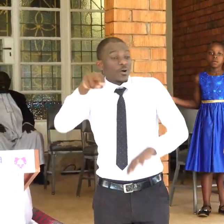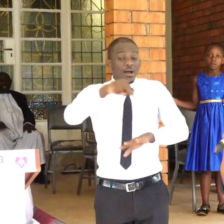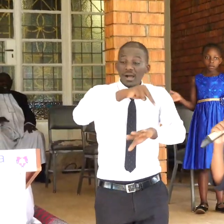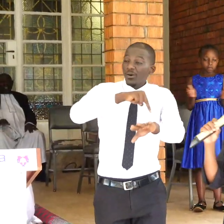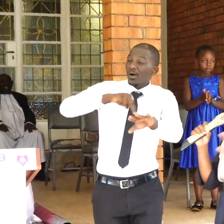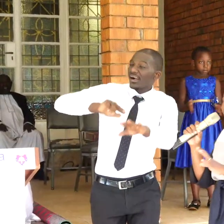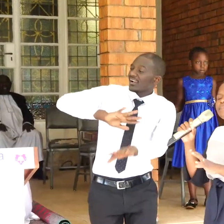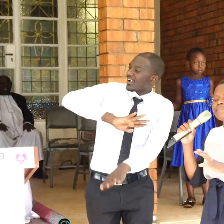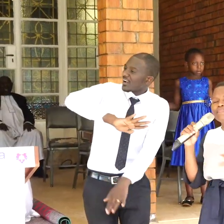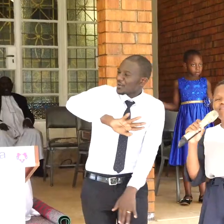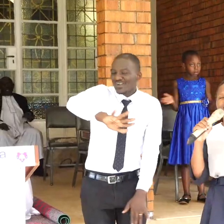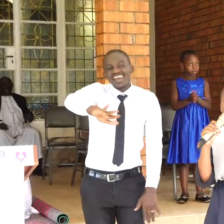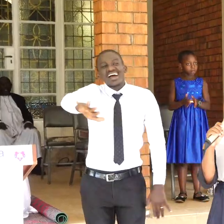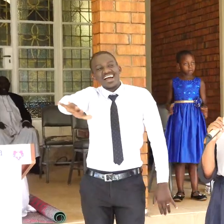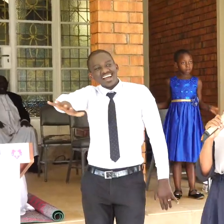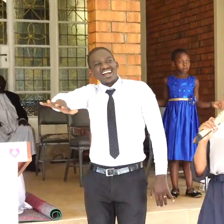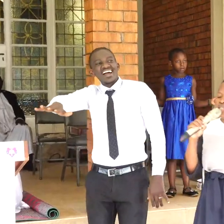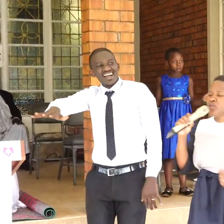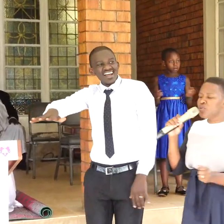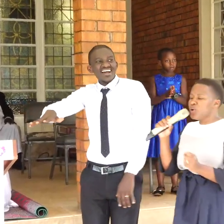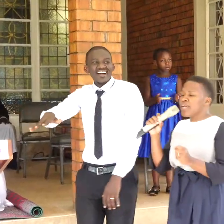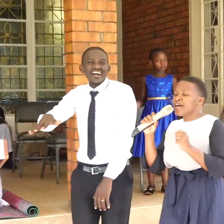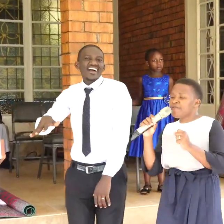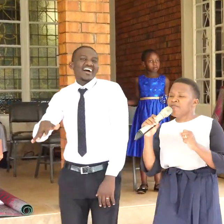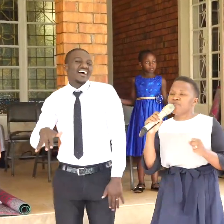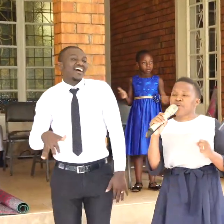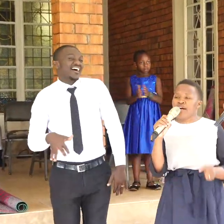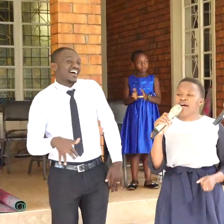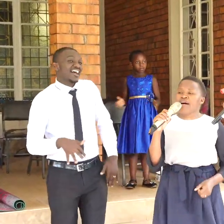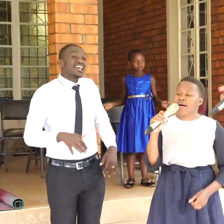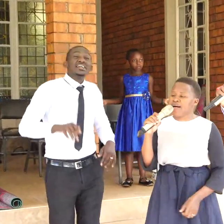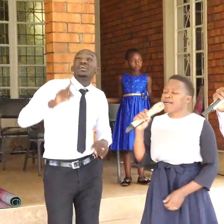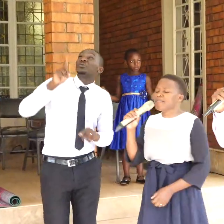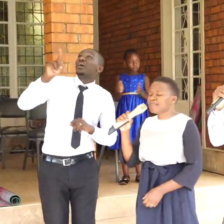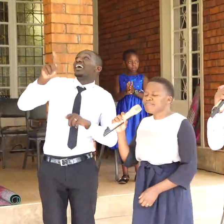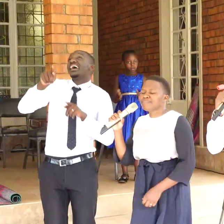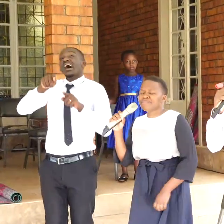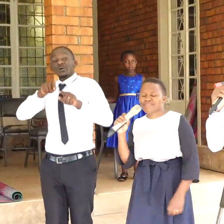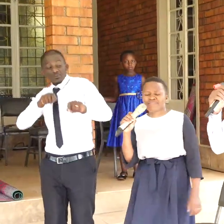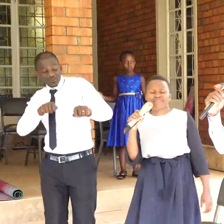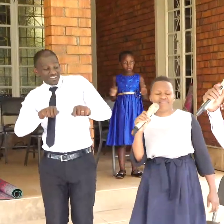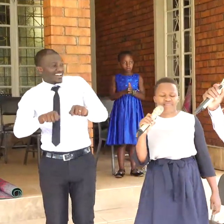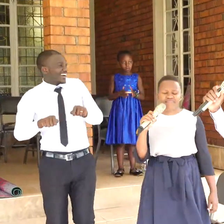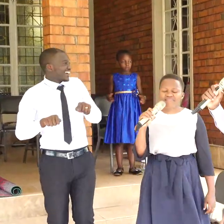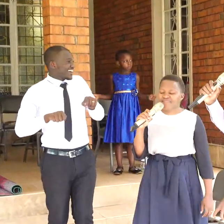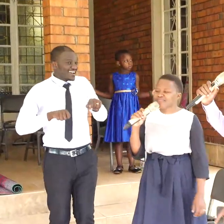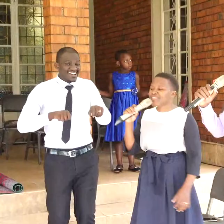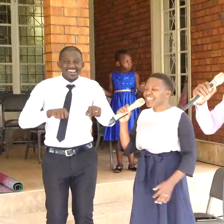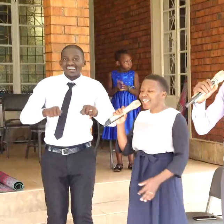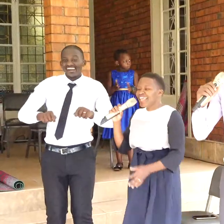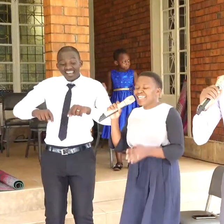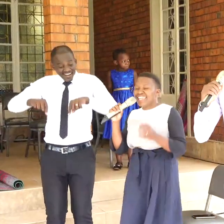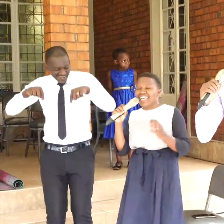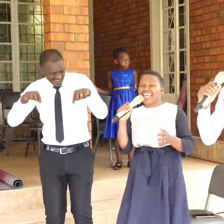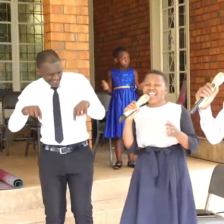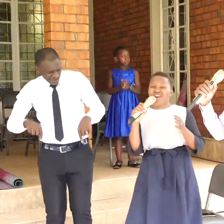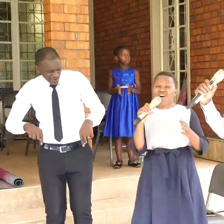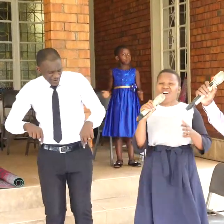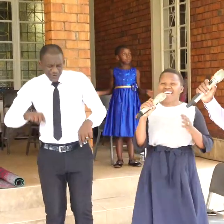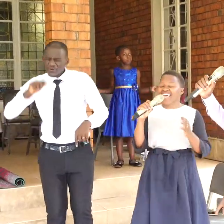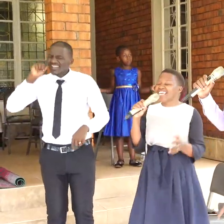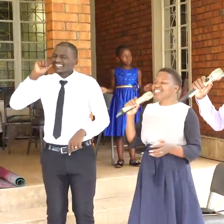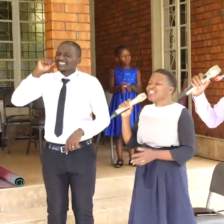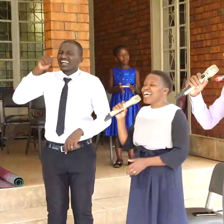w'amawanga, w'amawanga gonna. Yekwe afuga, yekwe afuga